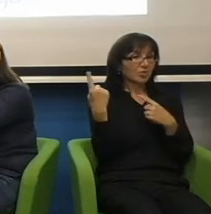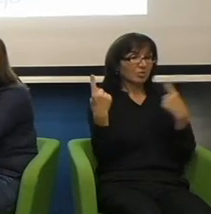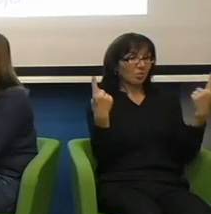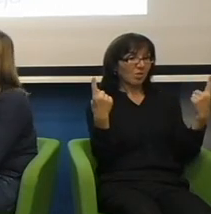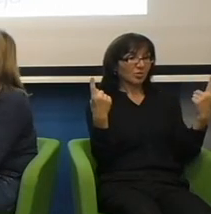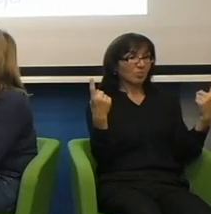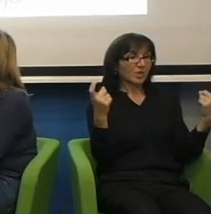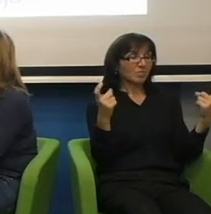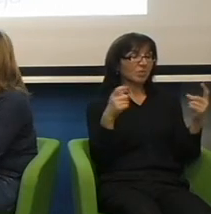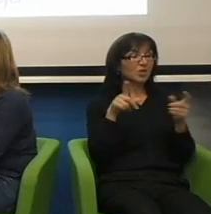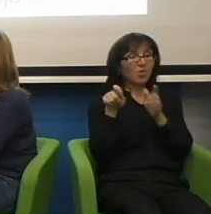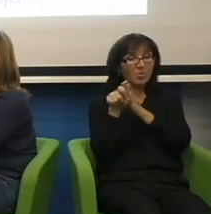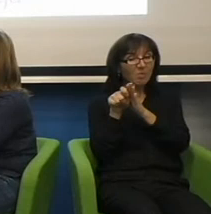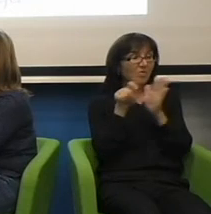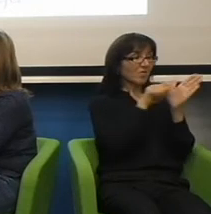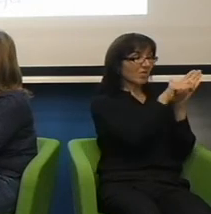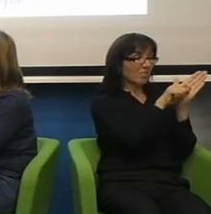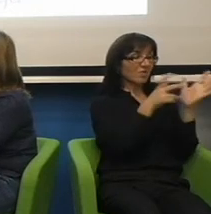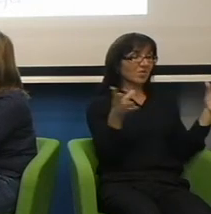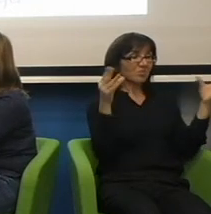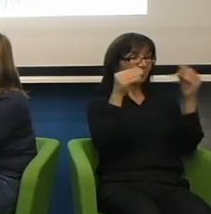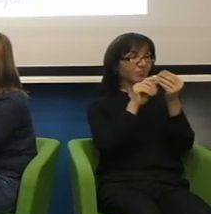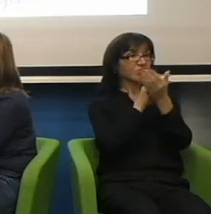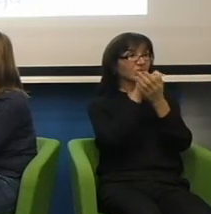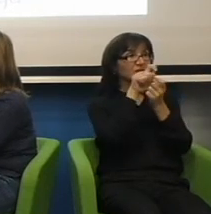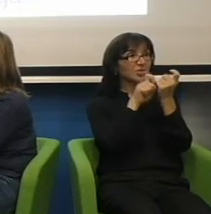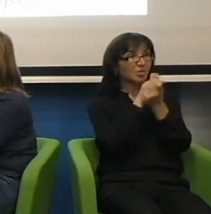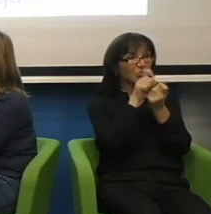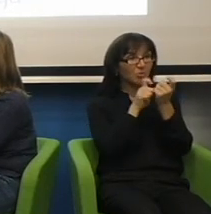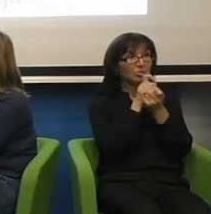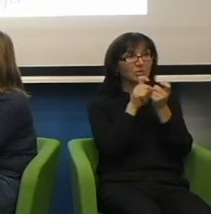Które tworzą sytuację, że jedni na drugich patrzą